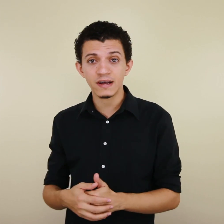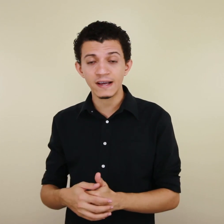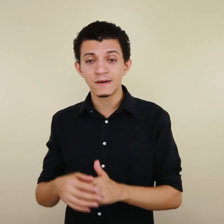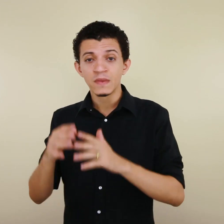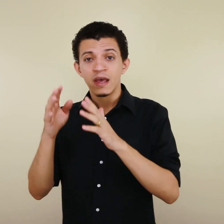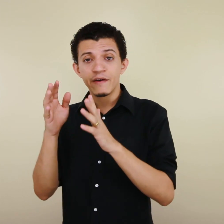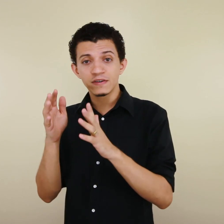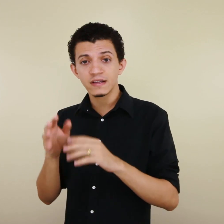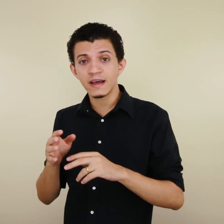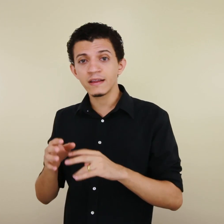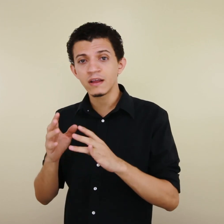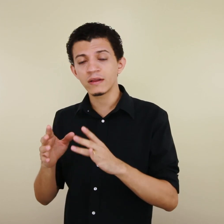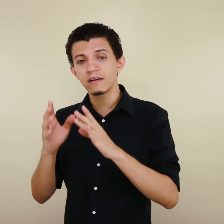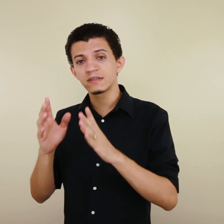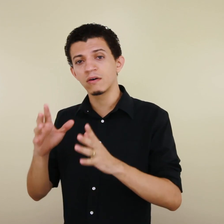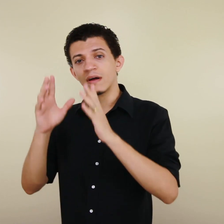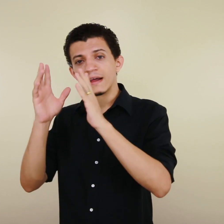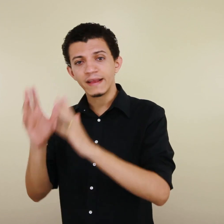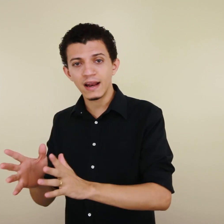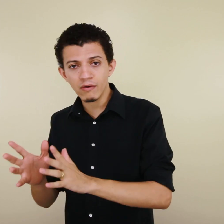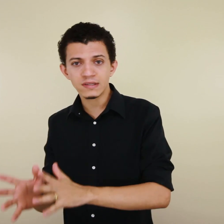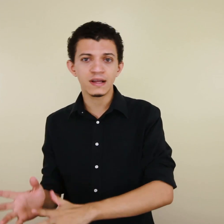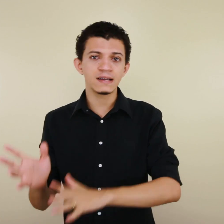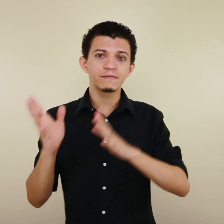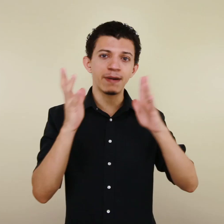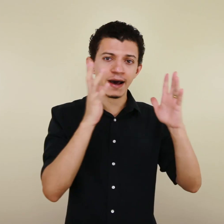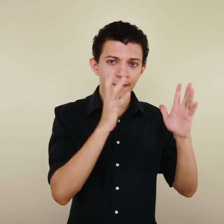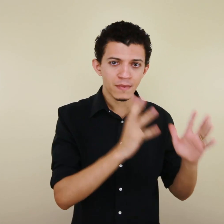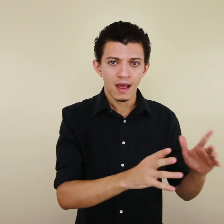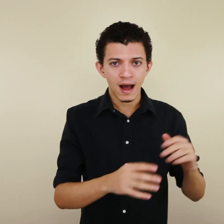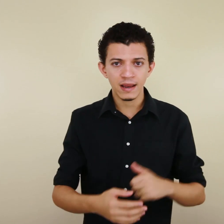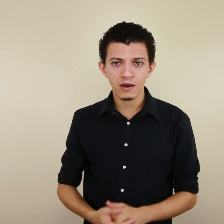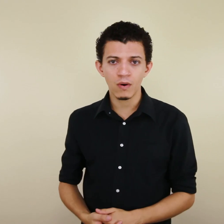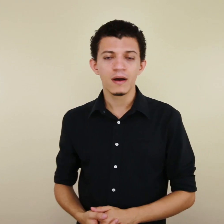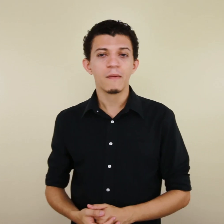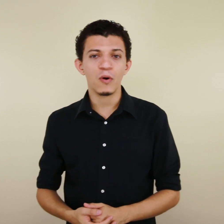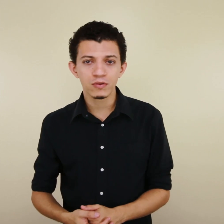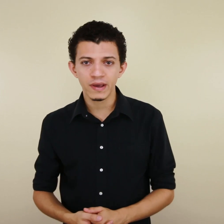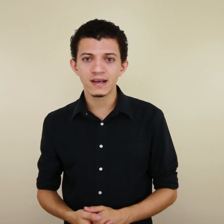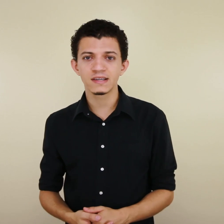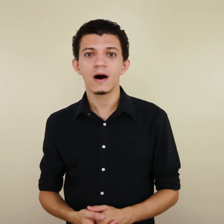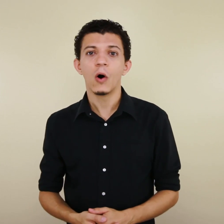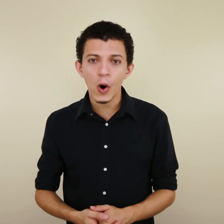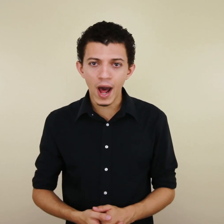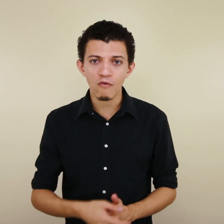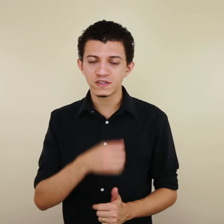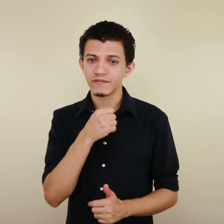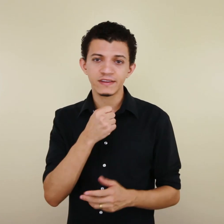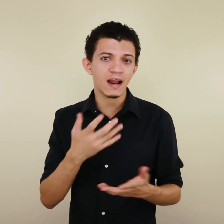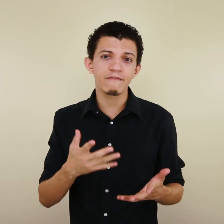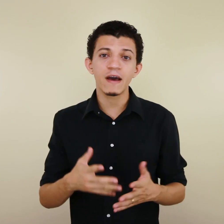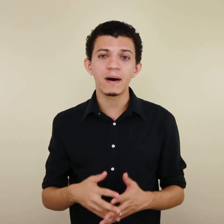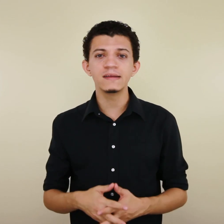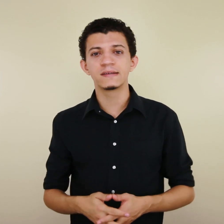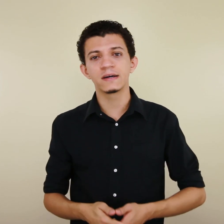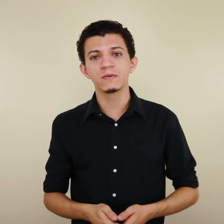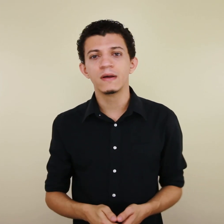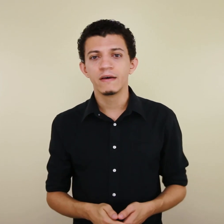sinais, e você tem então a tradução da língua de sinais para a língua portuguesa oral. Você vai estar lá verbalizando,